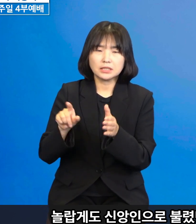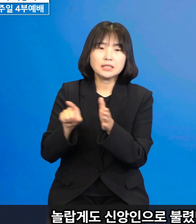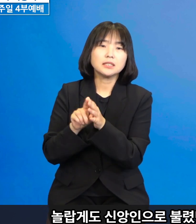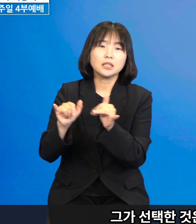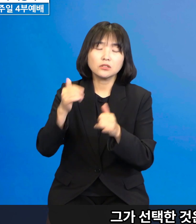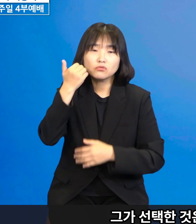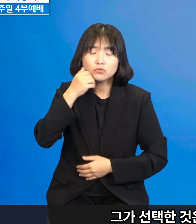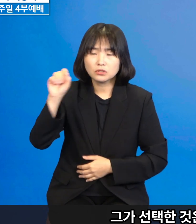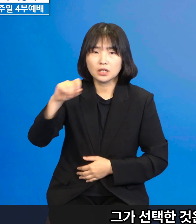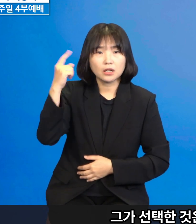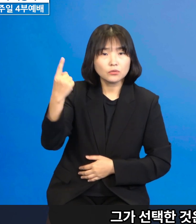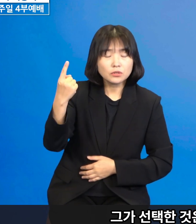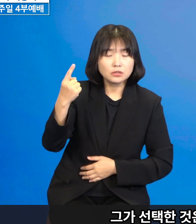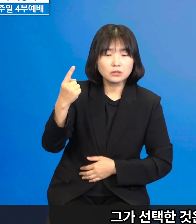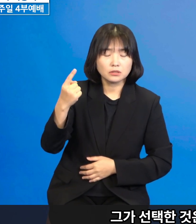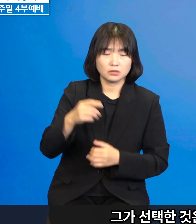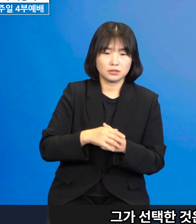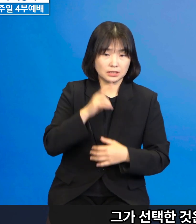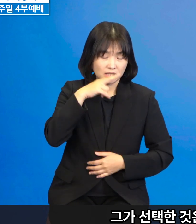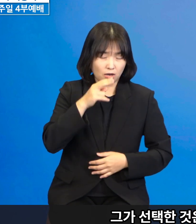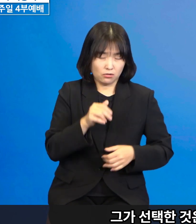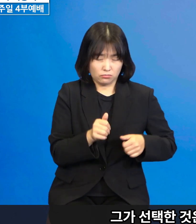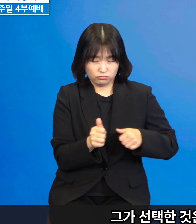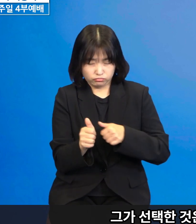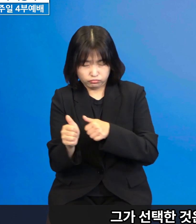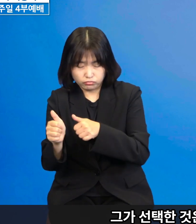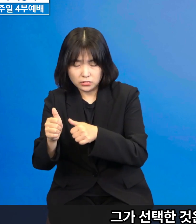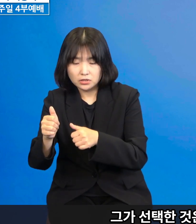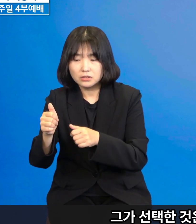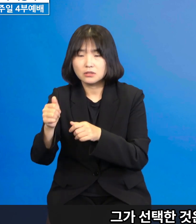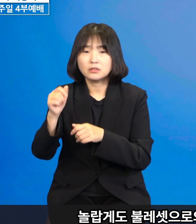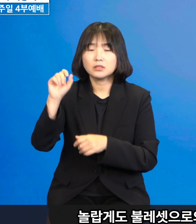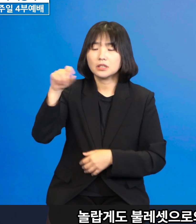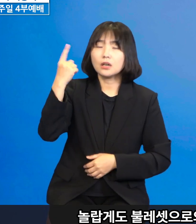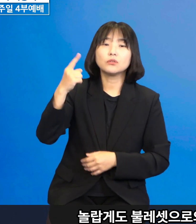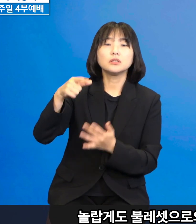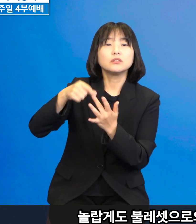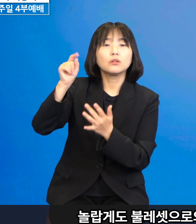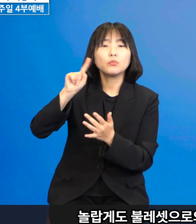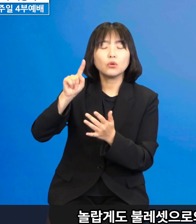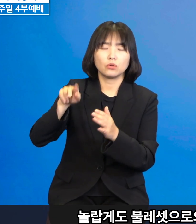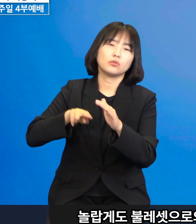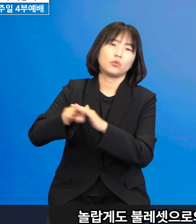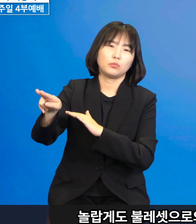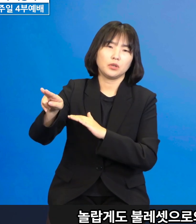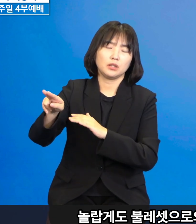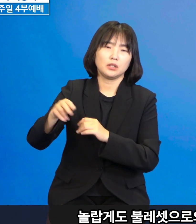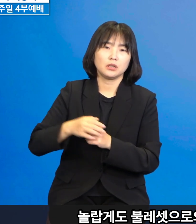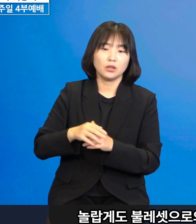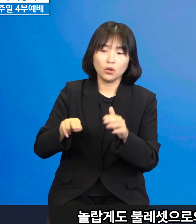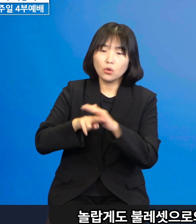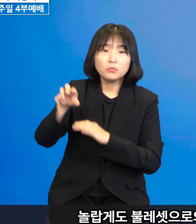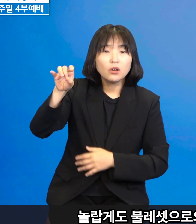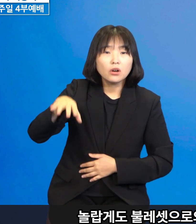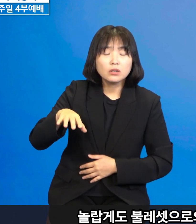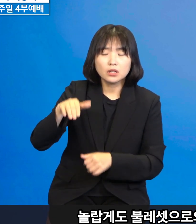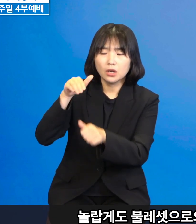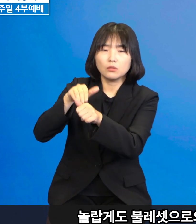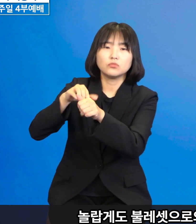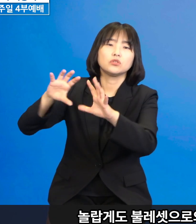계속 쫓기자 그가 선택한 것은 바로 도피였습니다. 놀랍게도 블레셋으로의 망명을